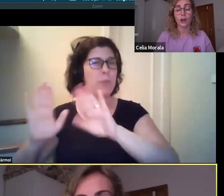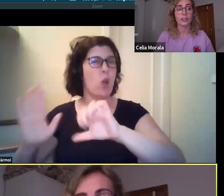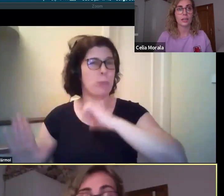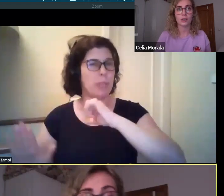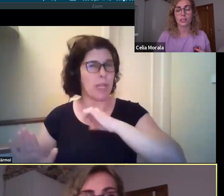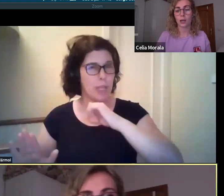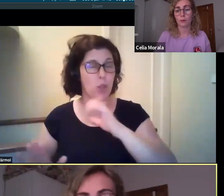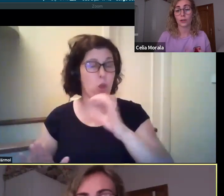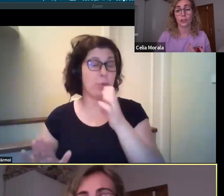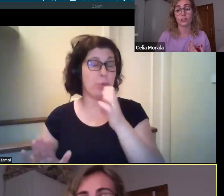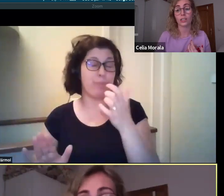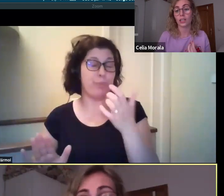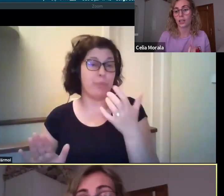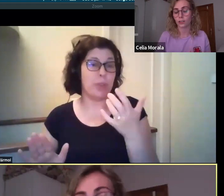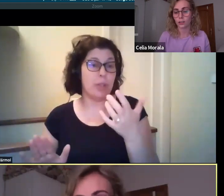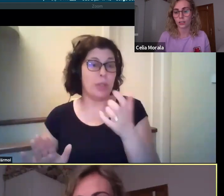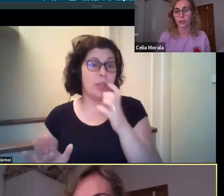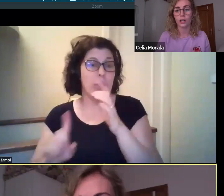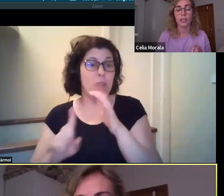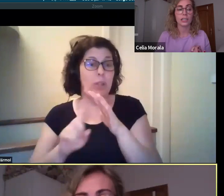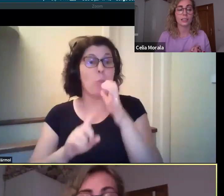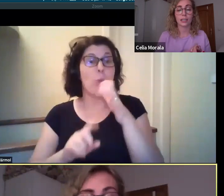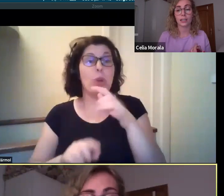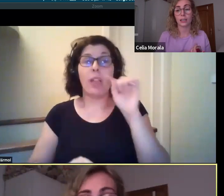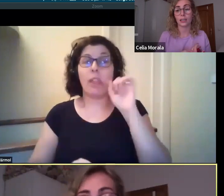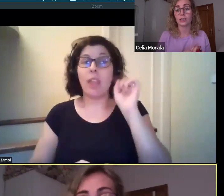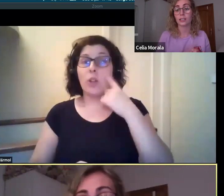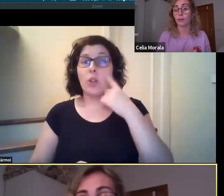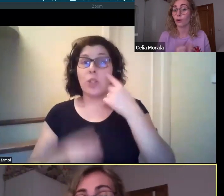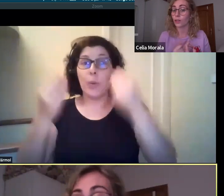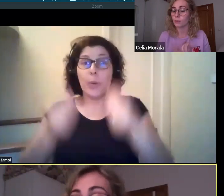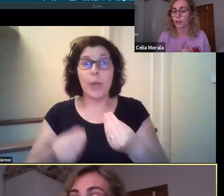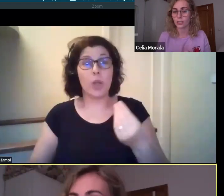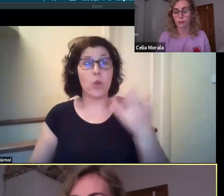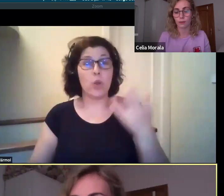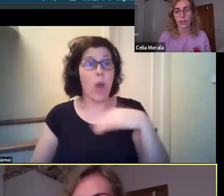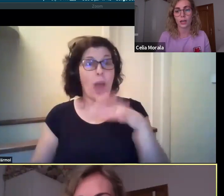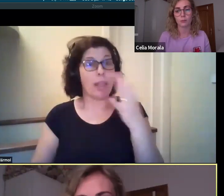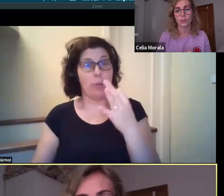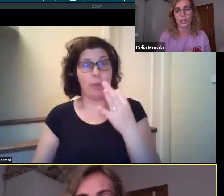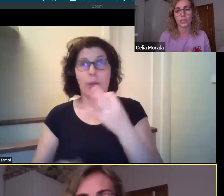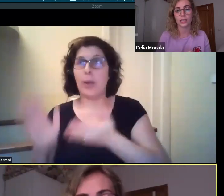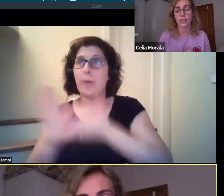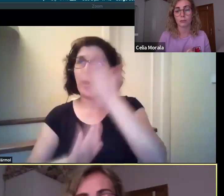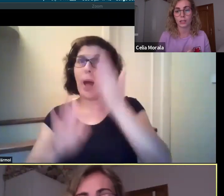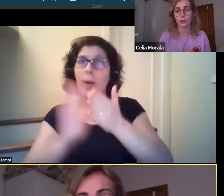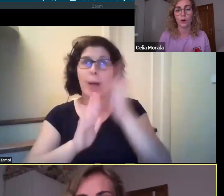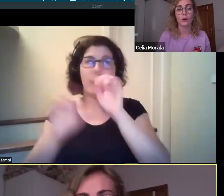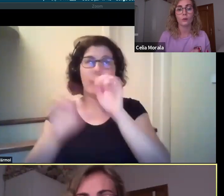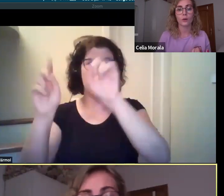colegio, ya bien sea porque no tiene diagnóstico y tiene que irse o desplazarse fuera en busca de ese